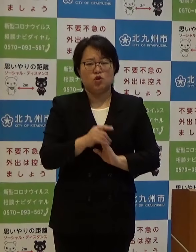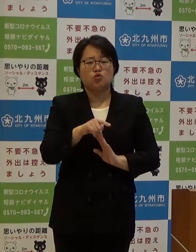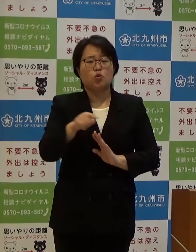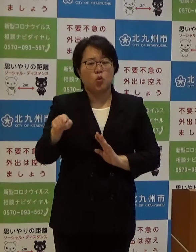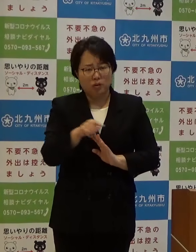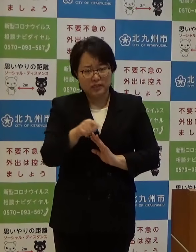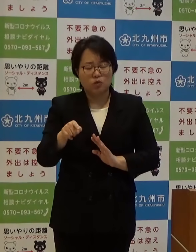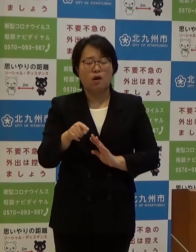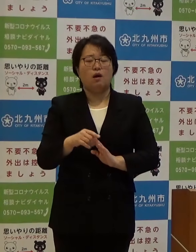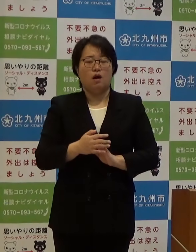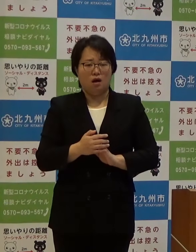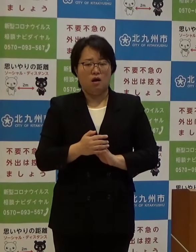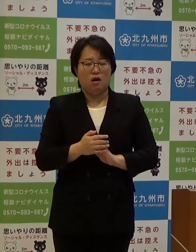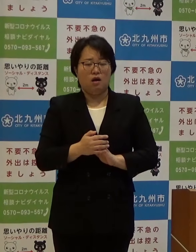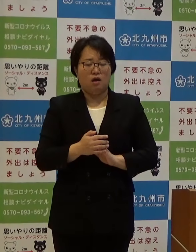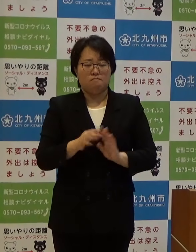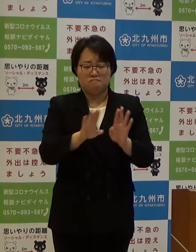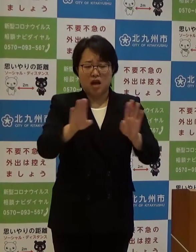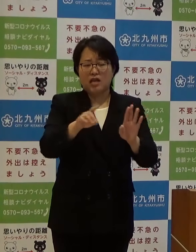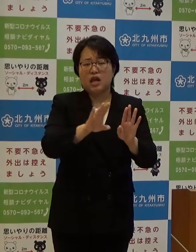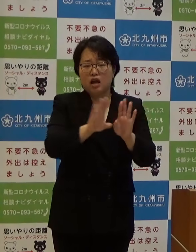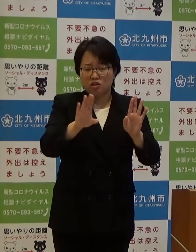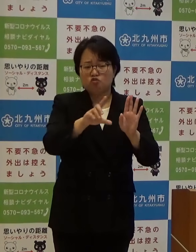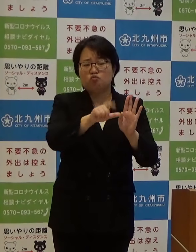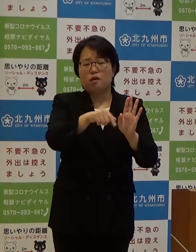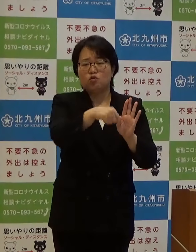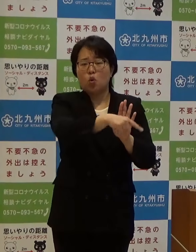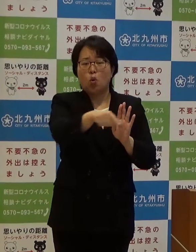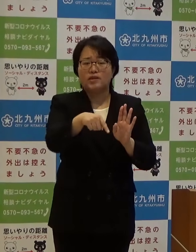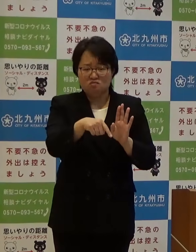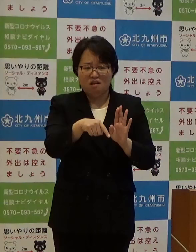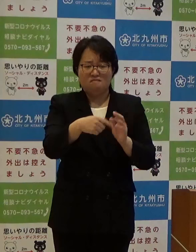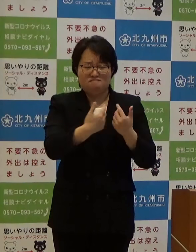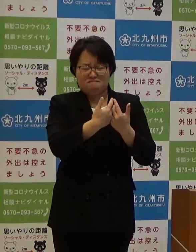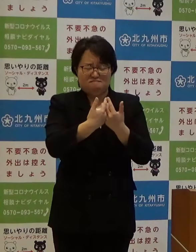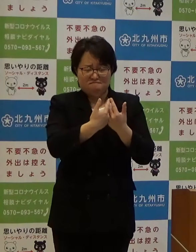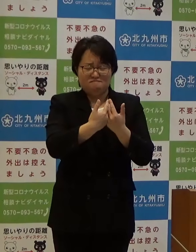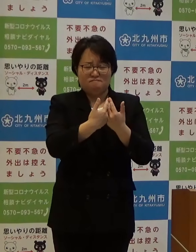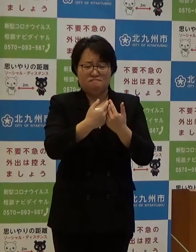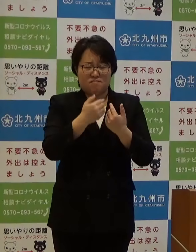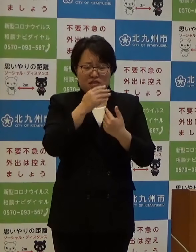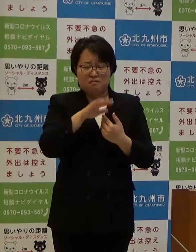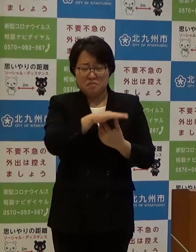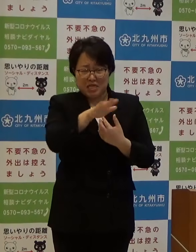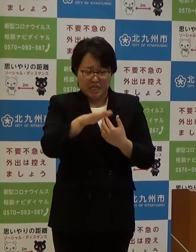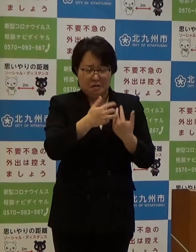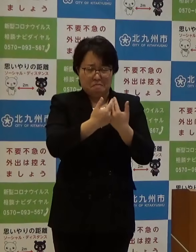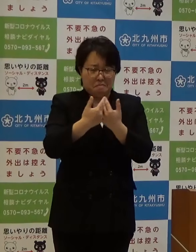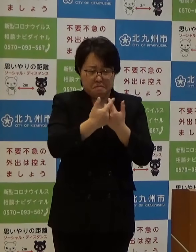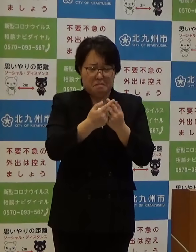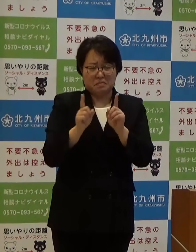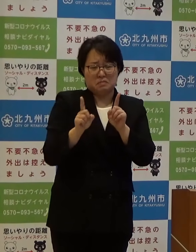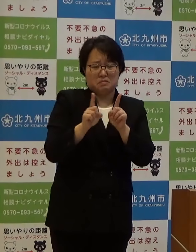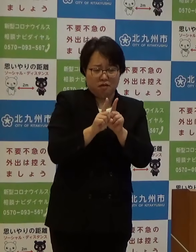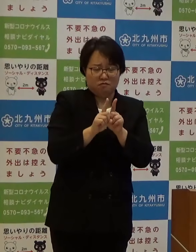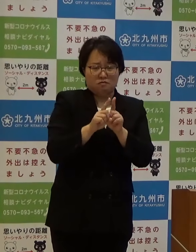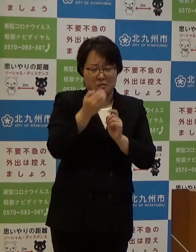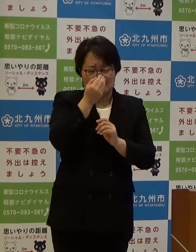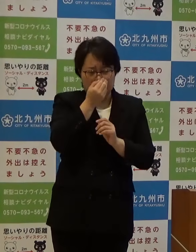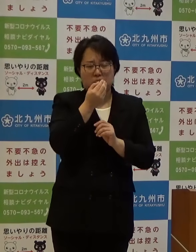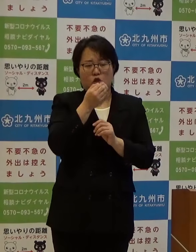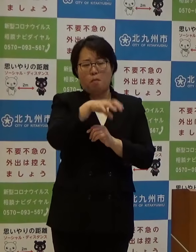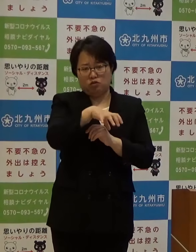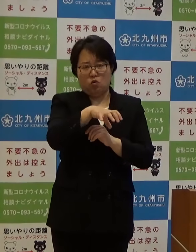くさんの人が3密に近い状態でいるというのはおかしいではないか、こういう指摘が相次いでおりました